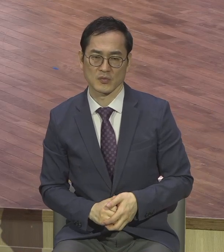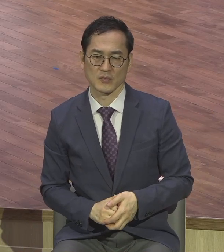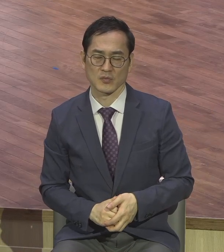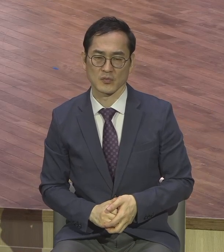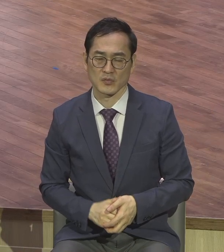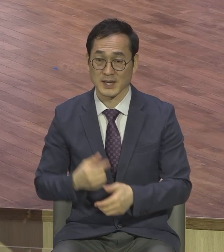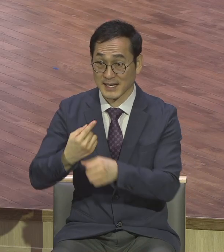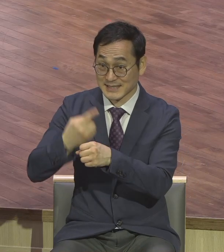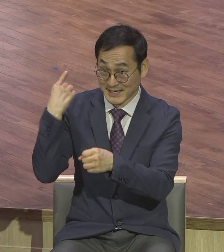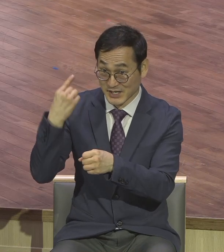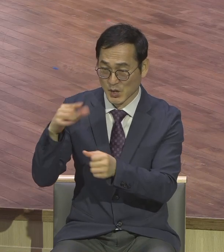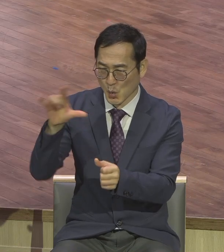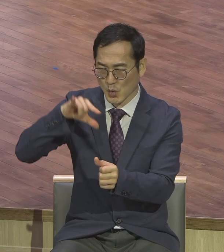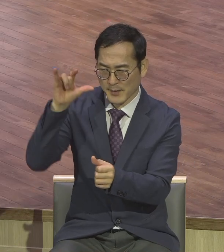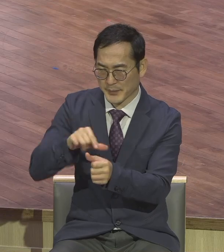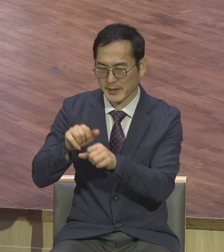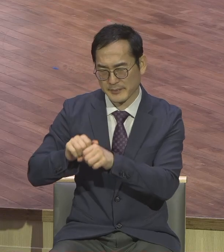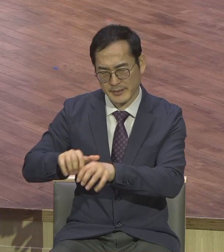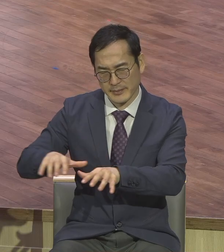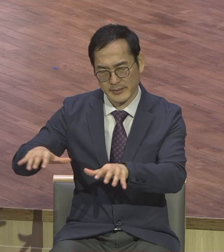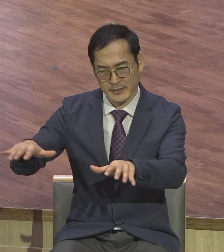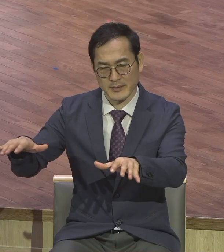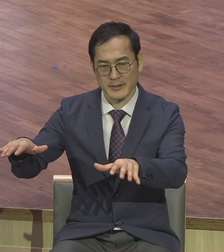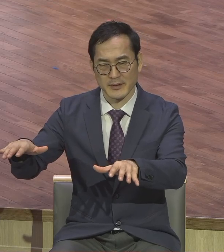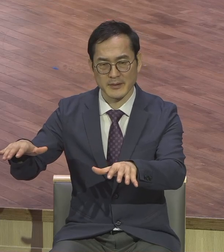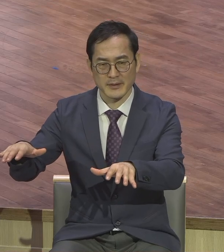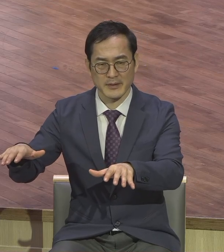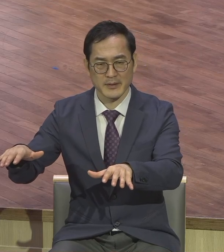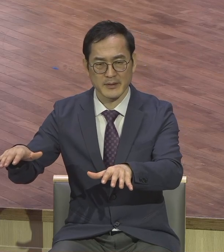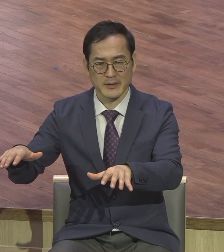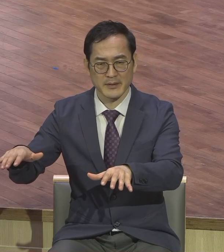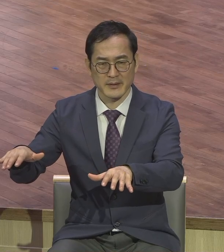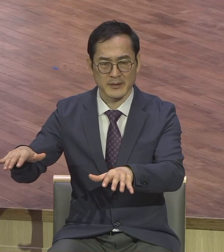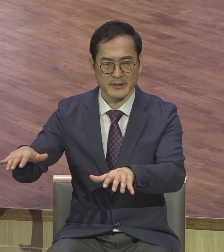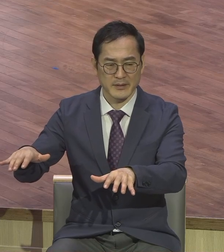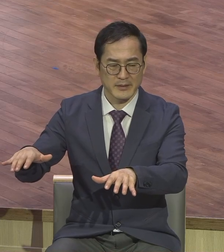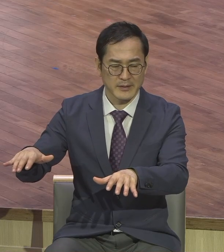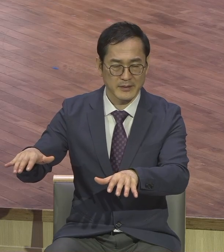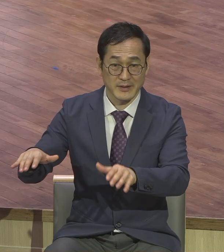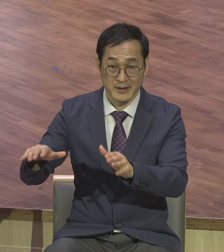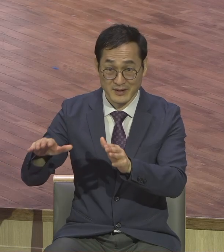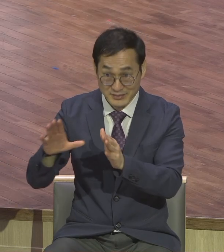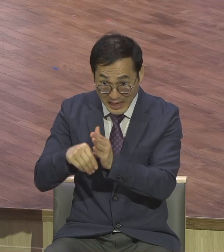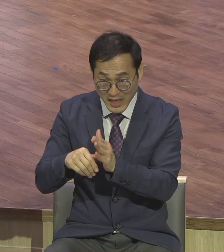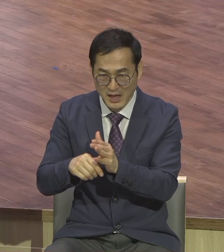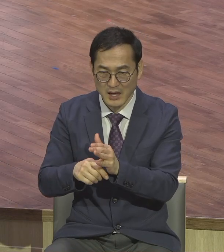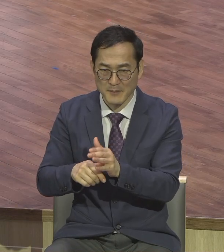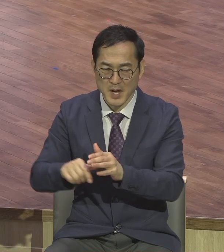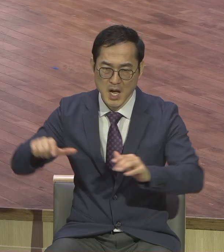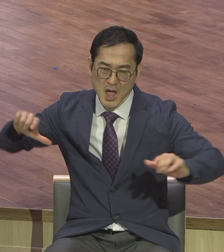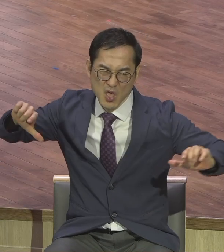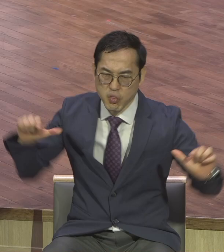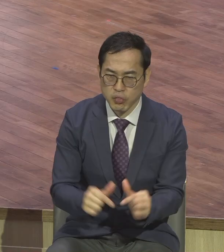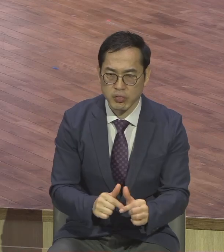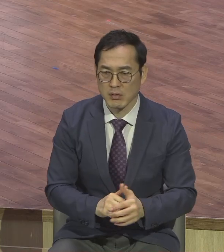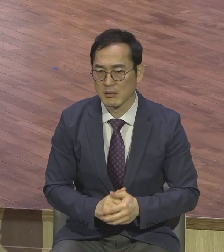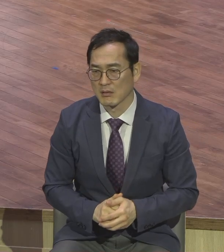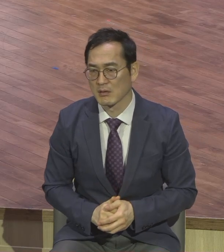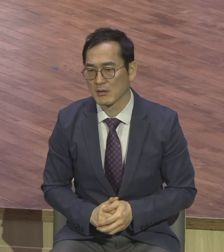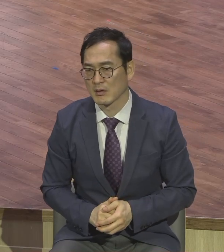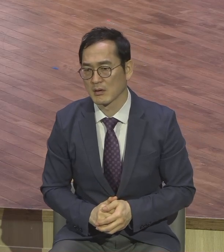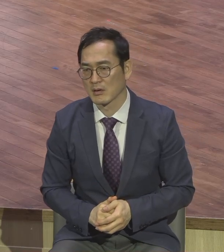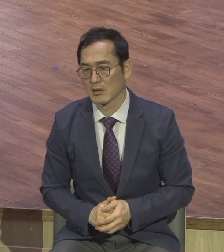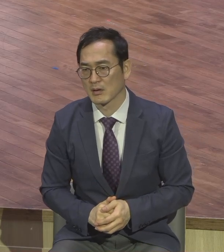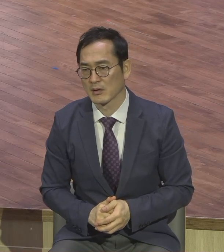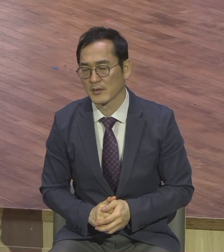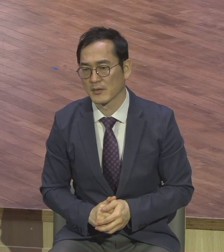특별히 지난해 코로나 이 팬데믹 때문에 지금은 뭐 2년 됐잖아요. 엄청난 감소입니다. 교회 운영이 안 될